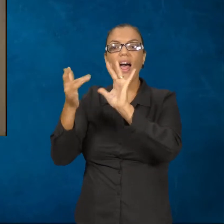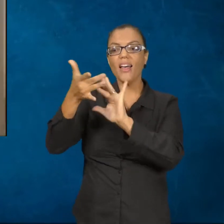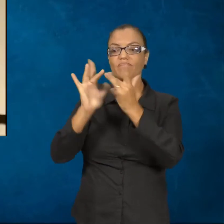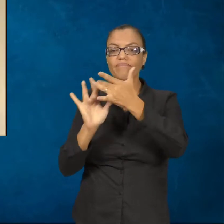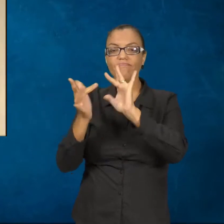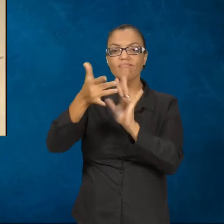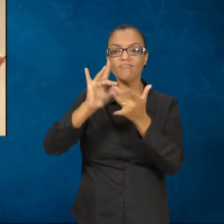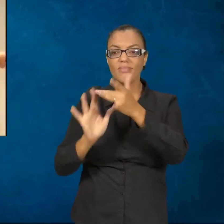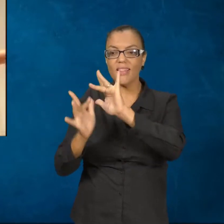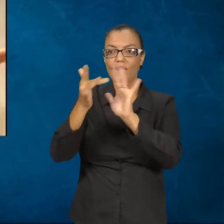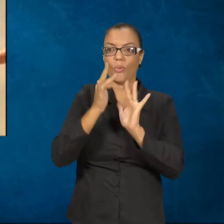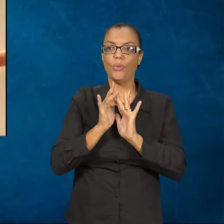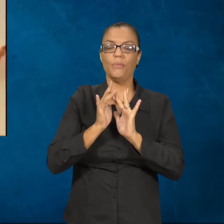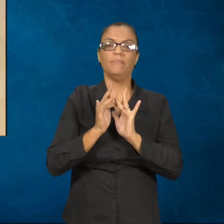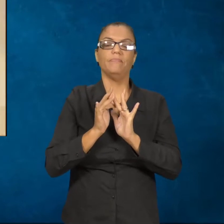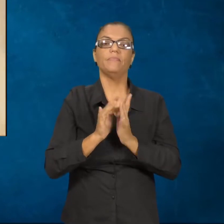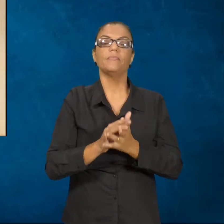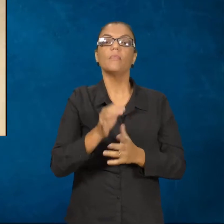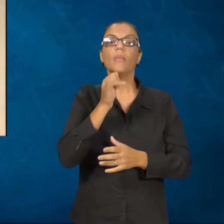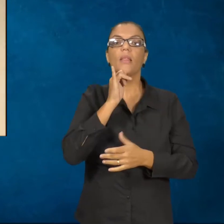Aqui,